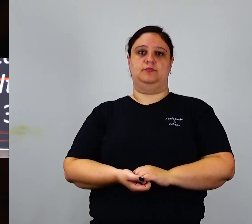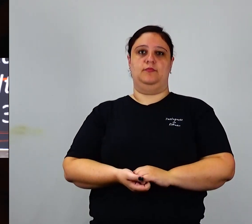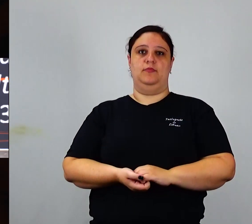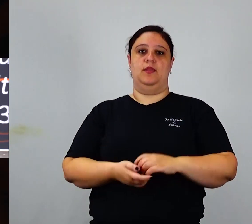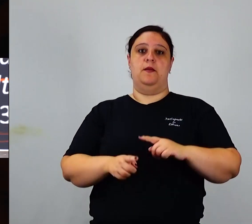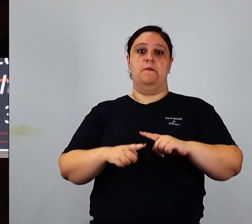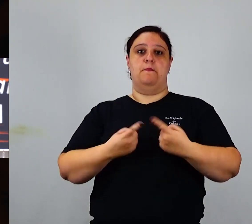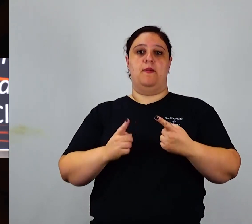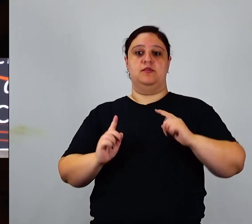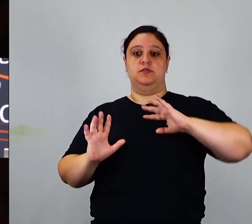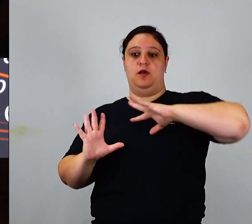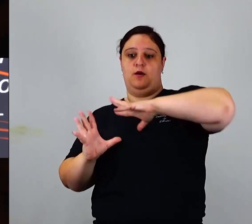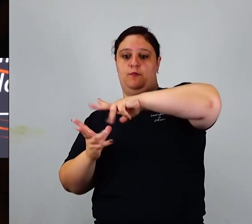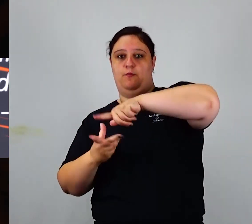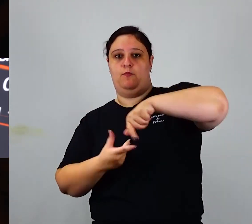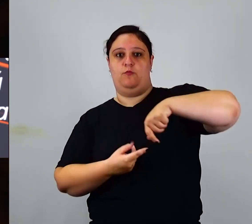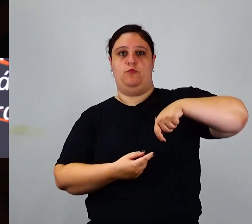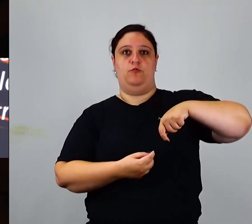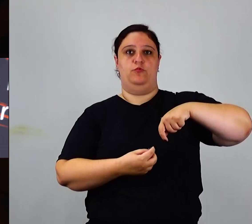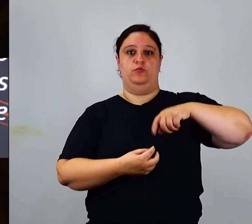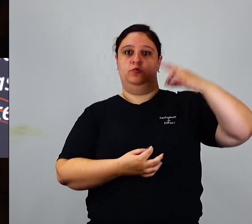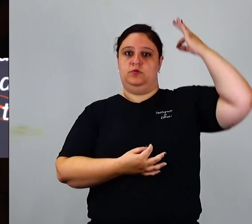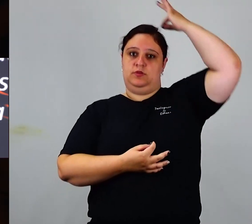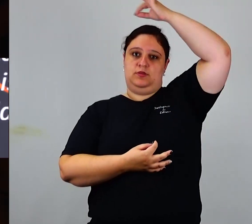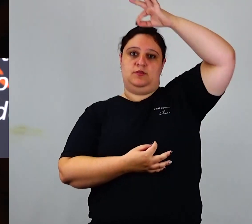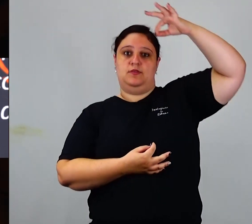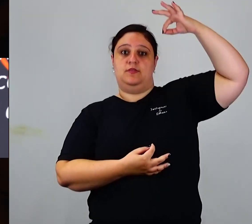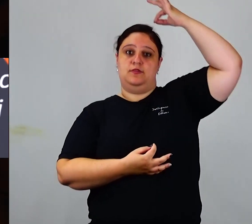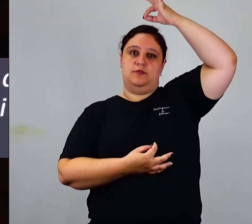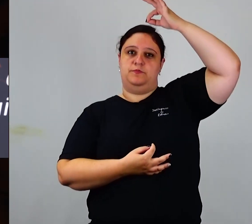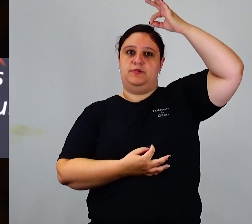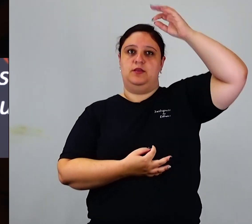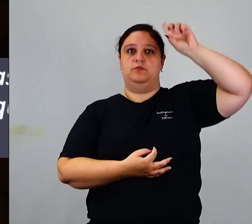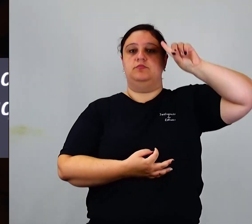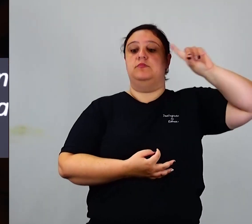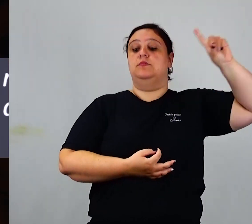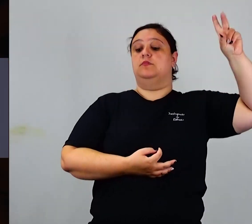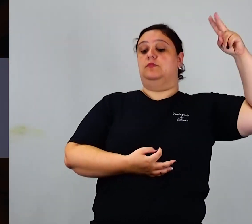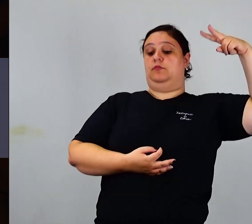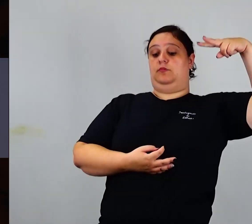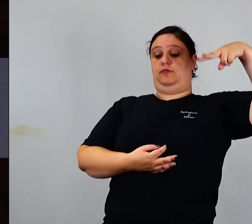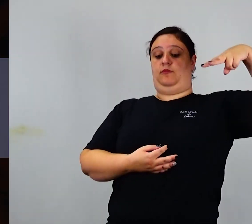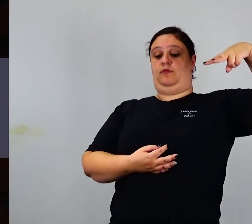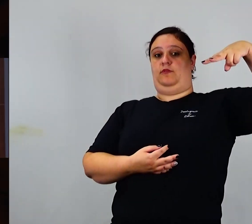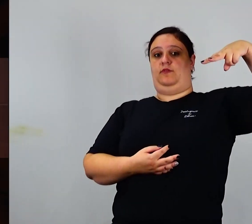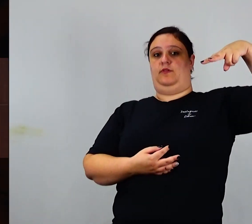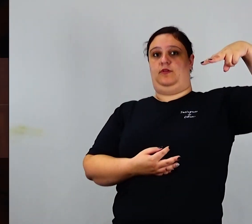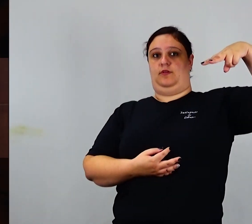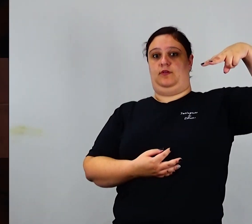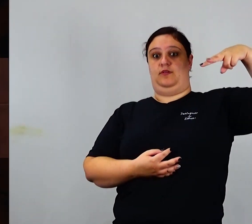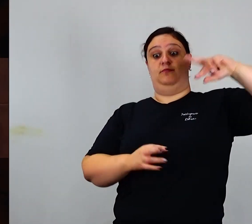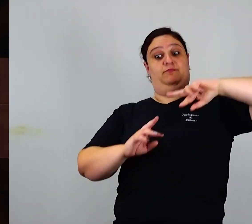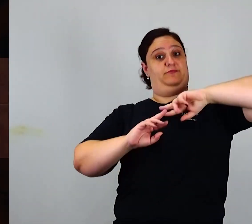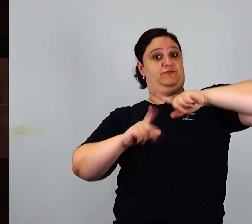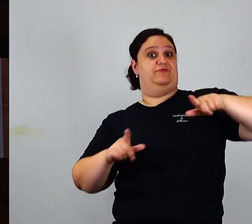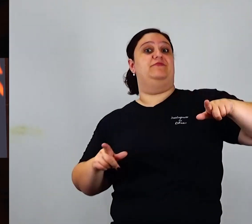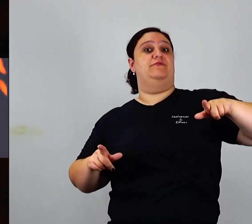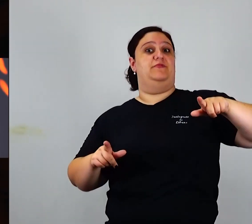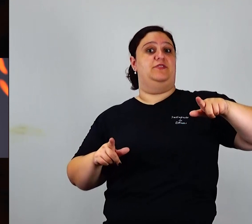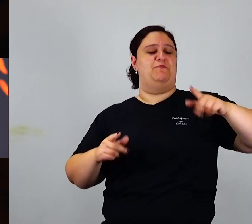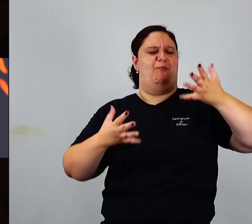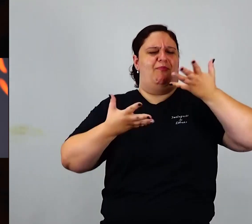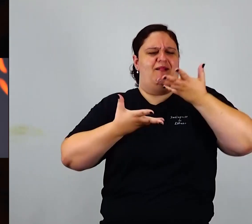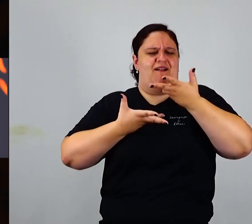Mas no mundo espiritual, do ponto de vista de Deus, e isso é incrível,